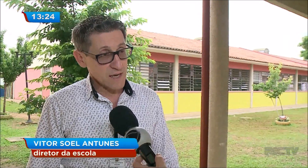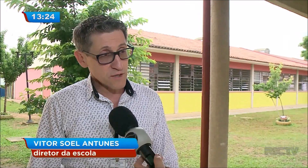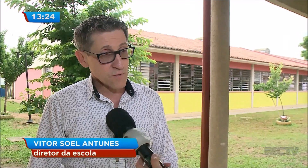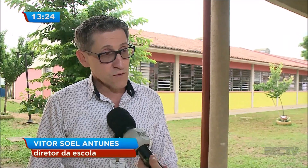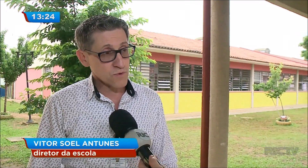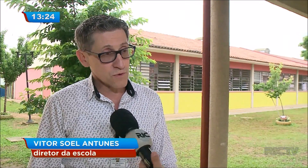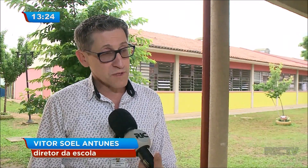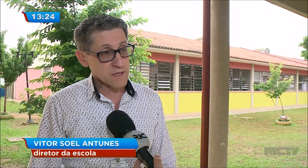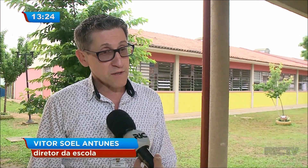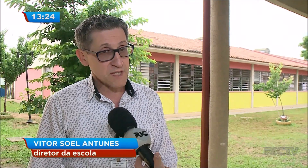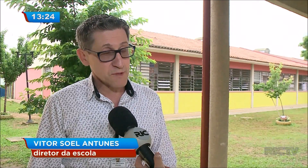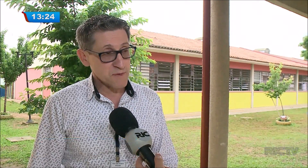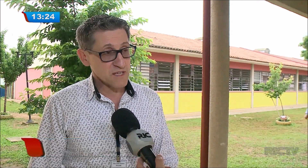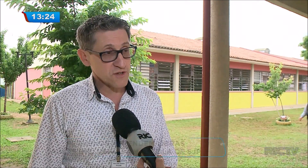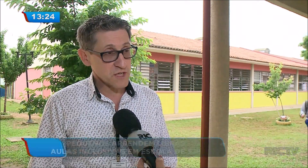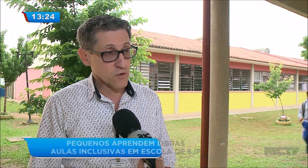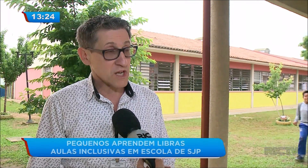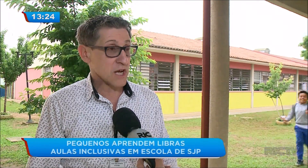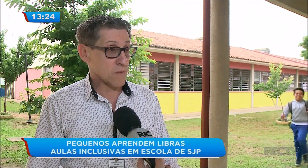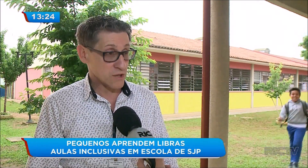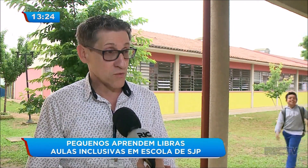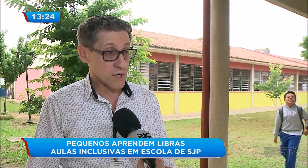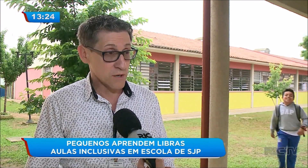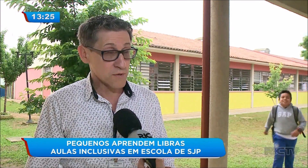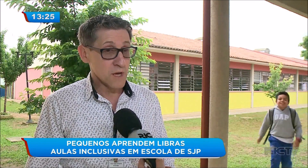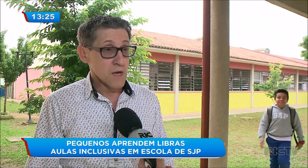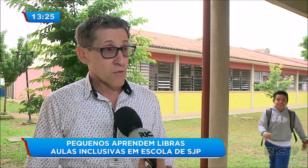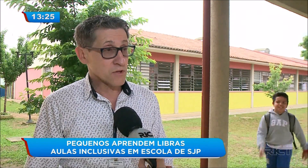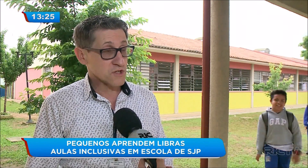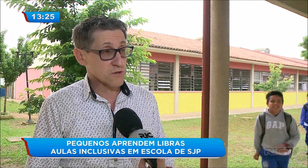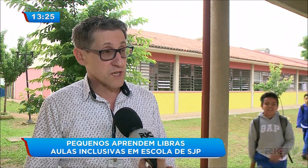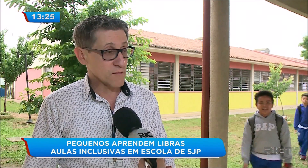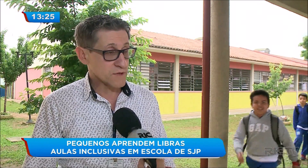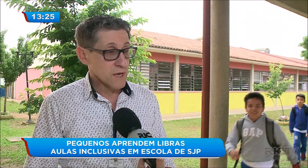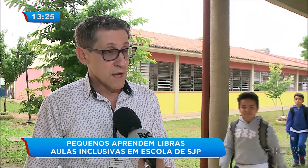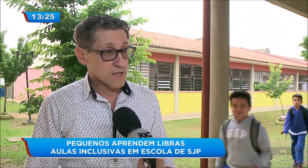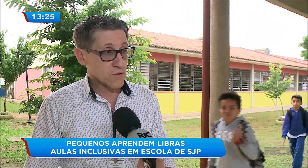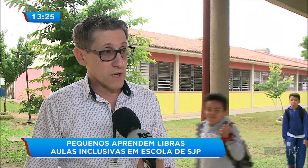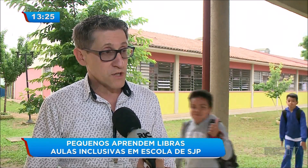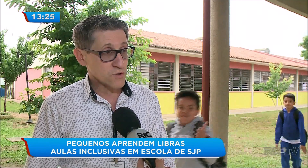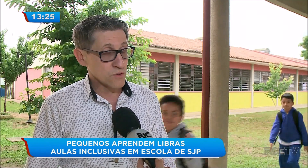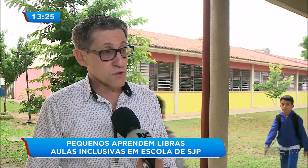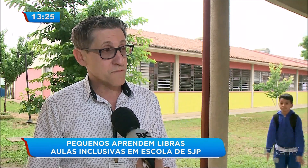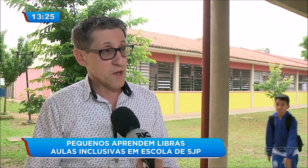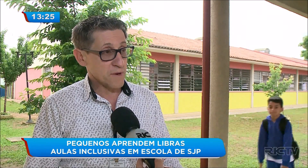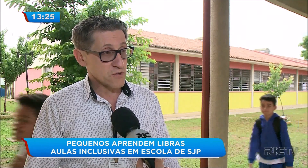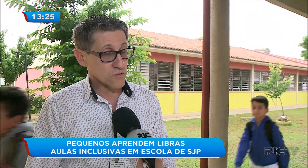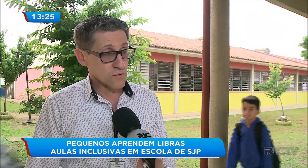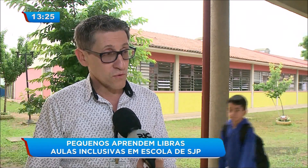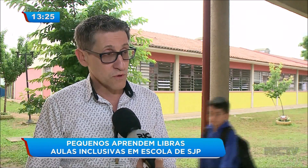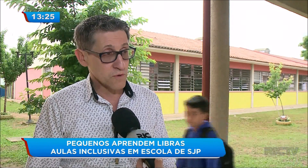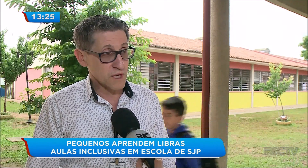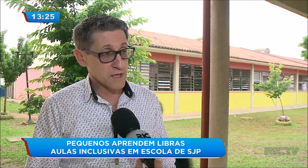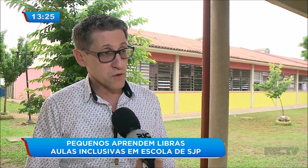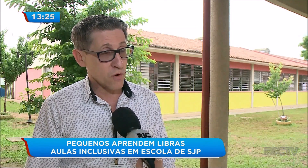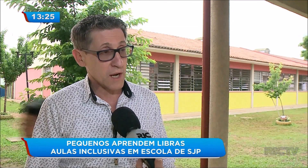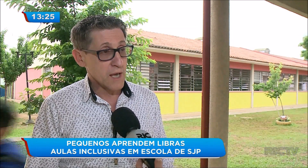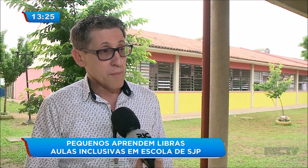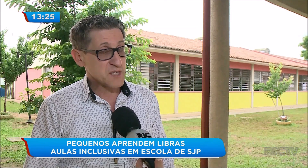acesso com os surdos que nós temos presente na escola já há quatro anos. Quando nós trouxemos a escola de surdos, veio pra junto conosco aqui na escola pra